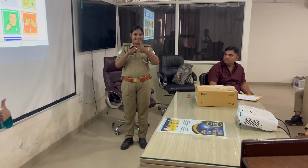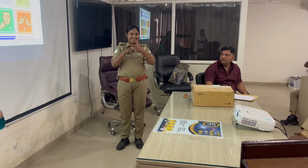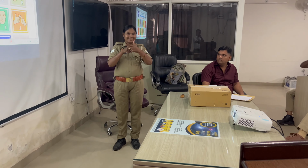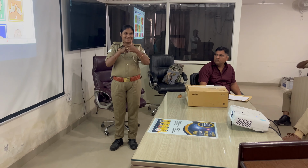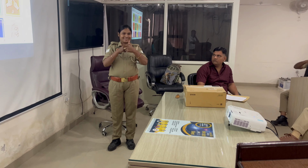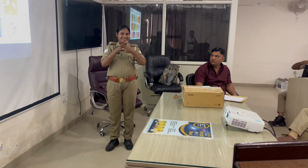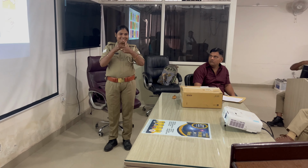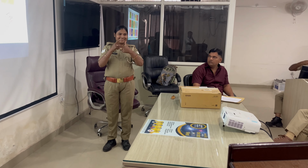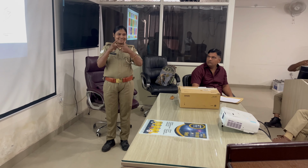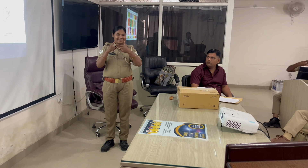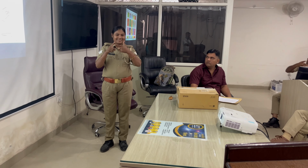के